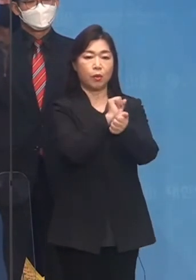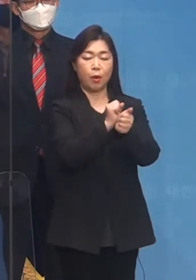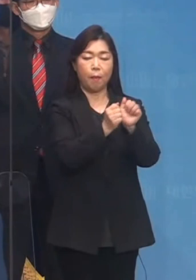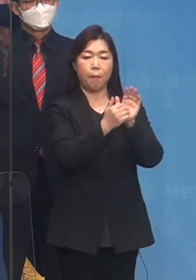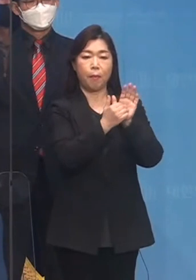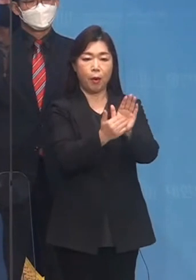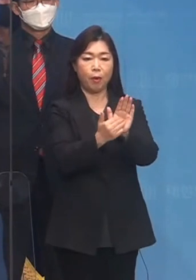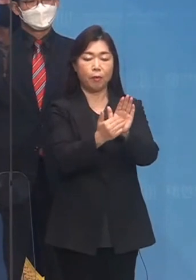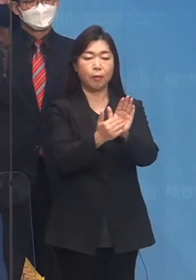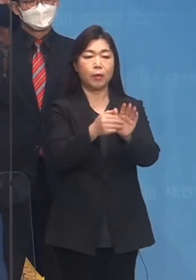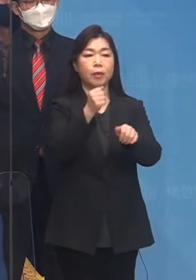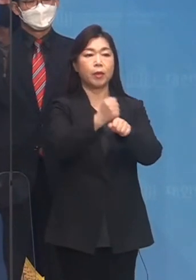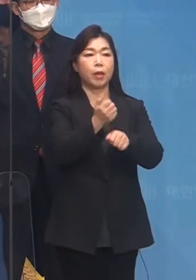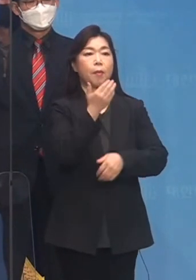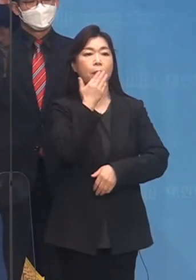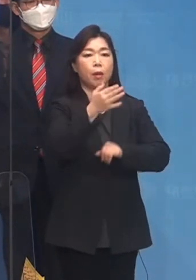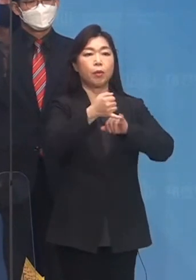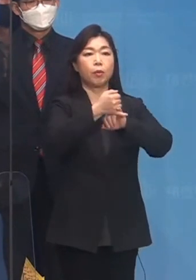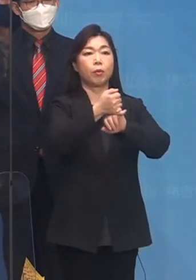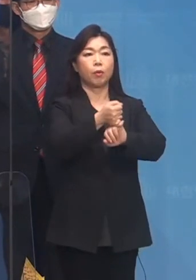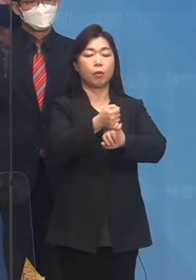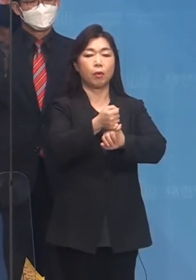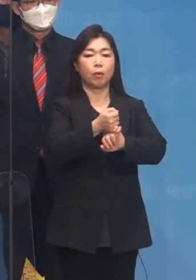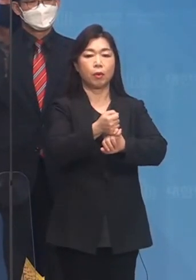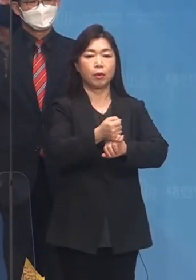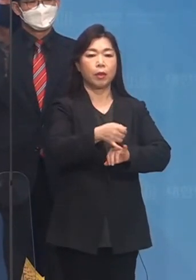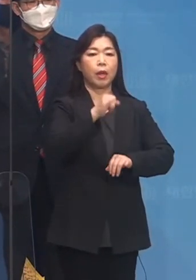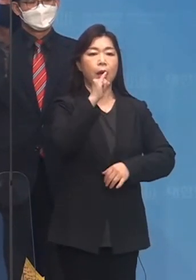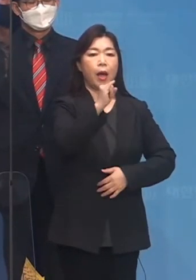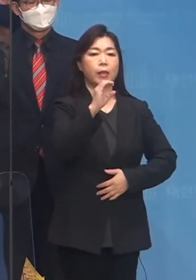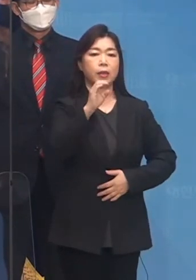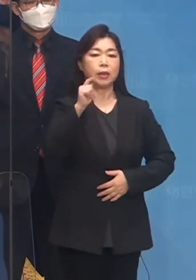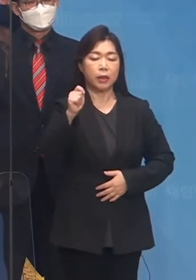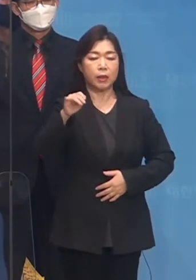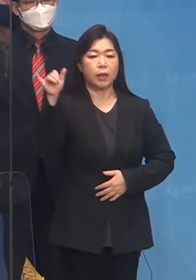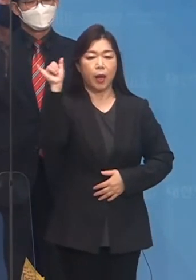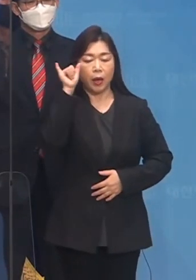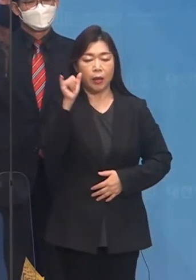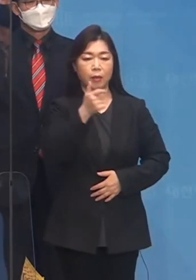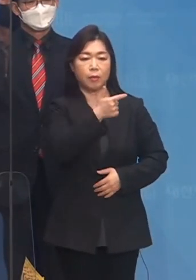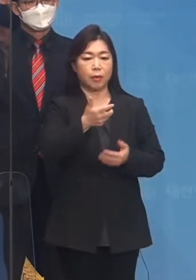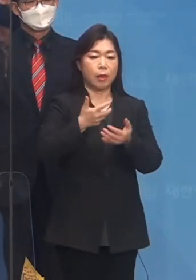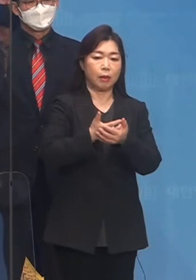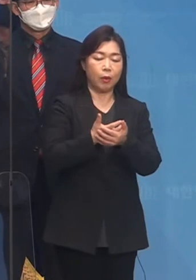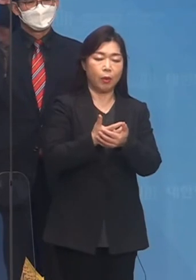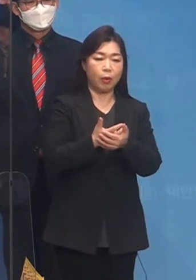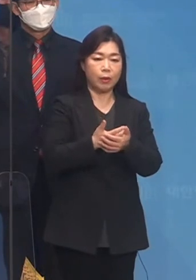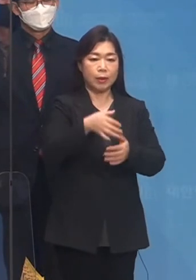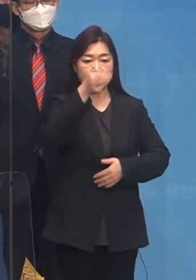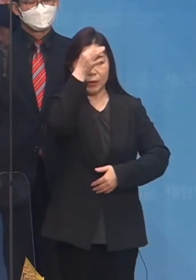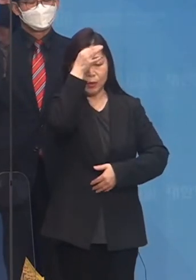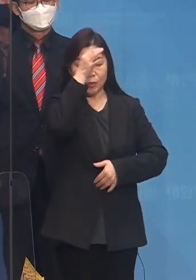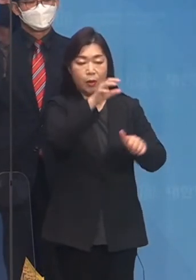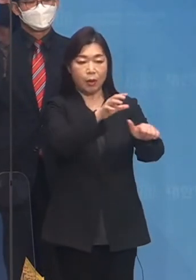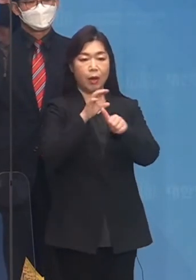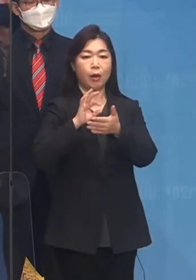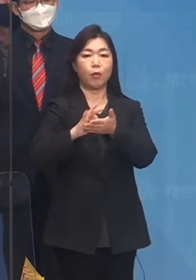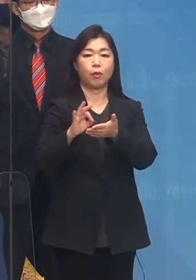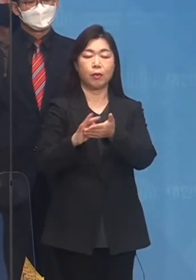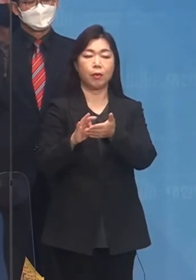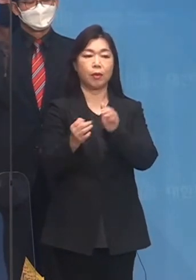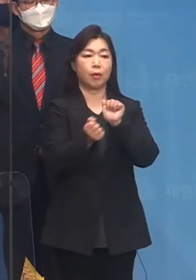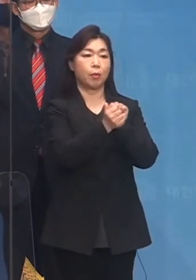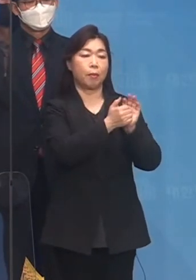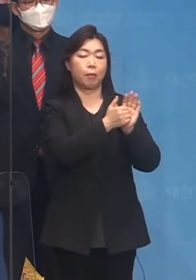원천 차단할 수 있도록 ICT, AI, 빅데이터 등 첨단 기술을 활용한